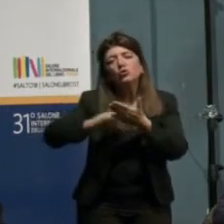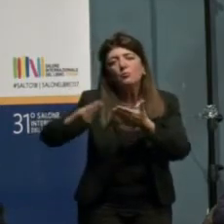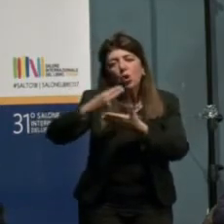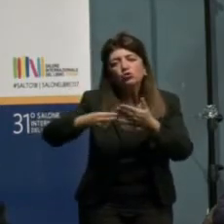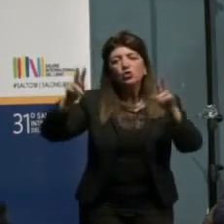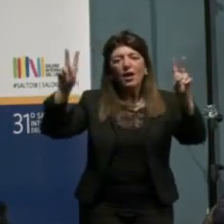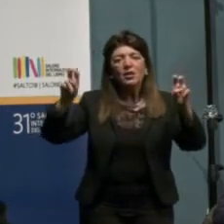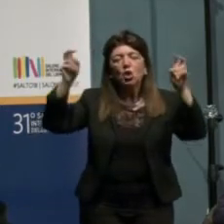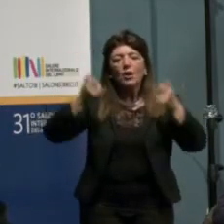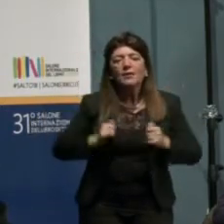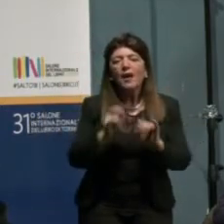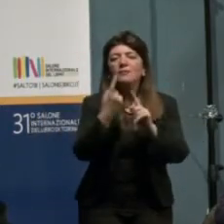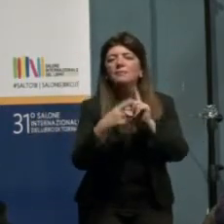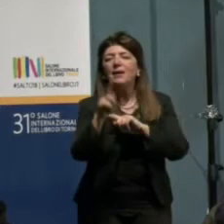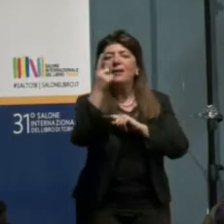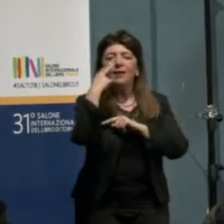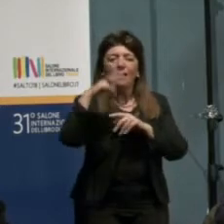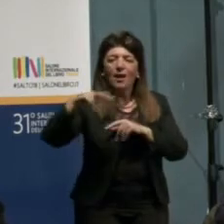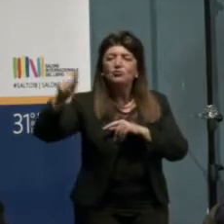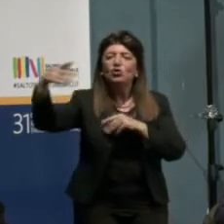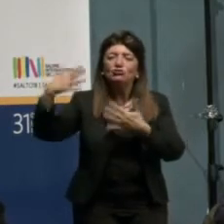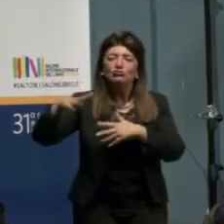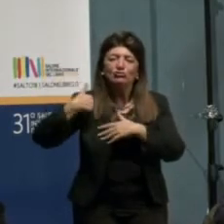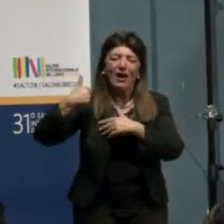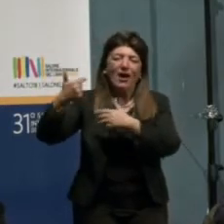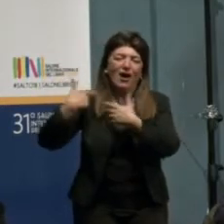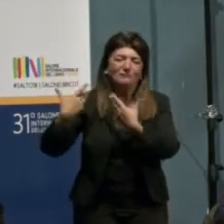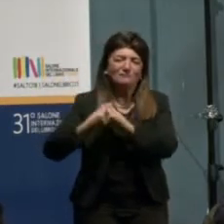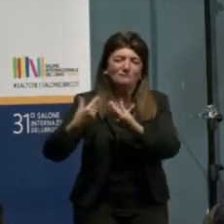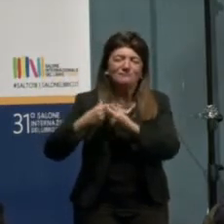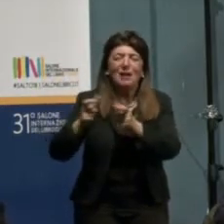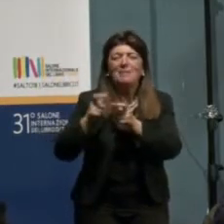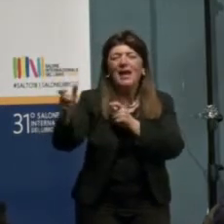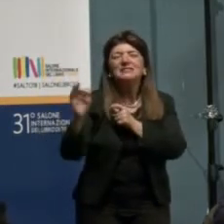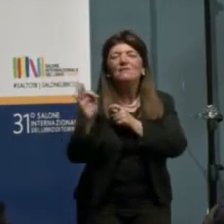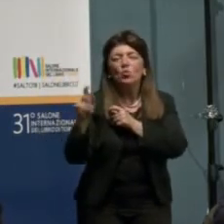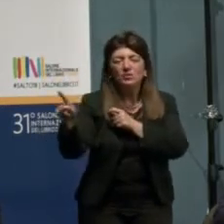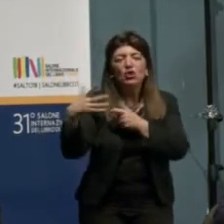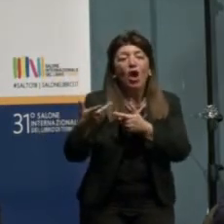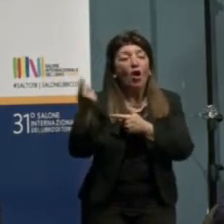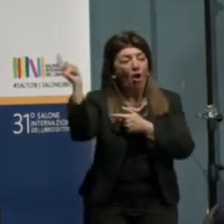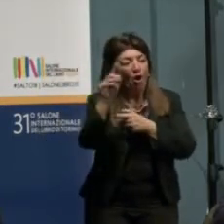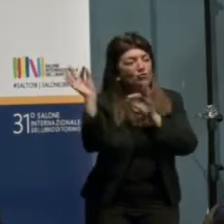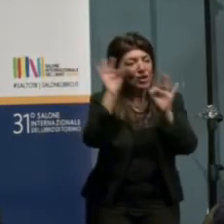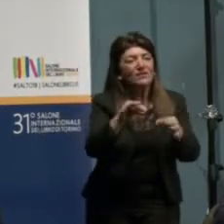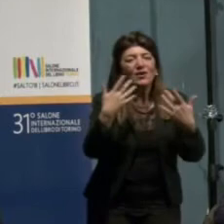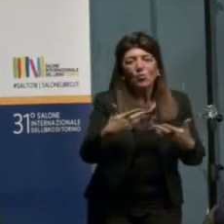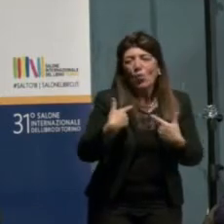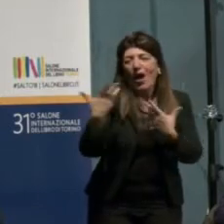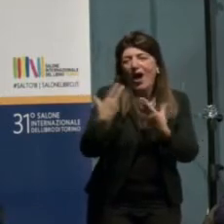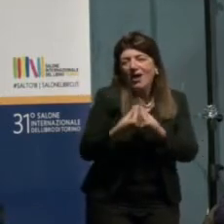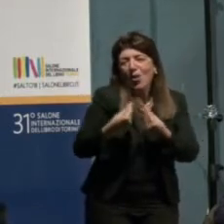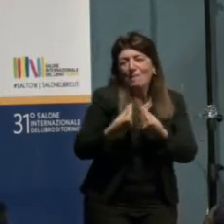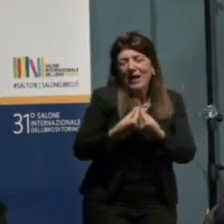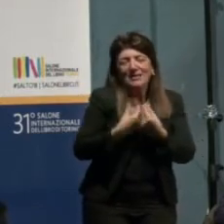leggere loro già ci seguono tantissimo a fiumicello oggi erano qui hanno deciso di venire a farci compagnia come tante altre